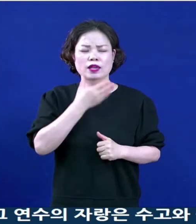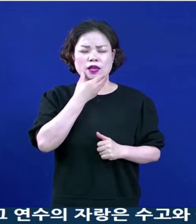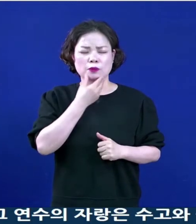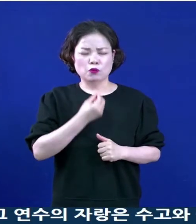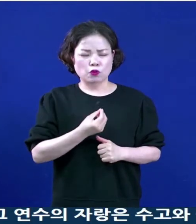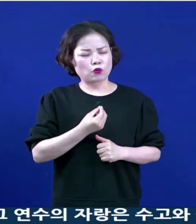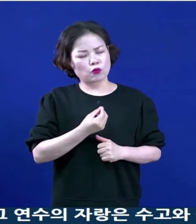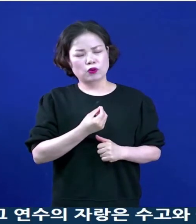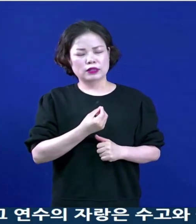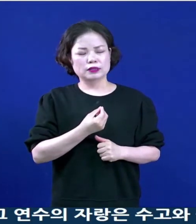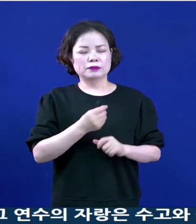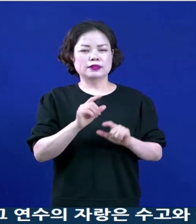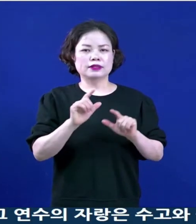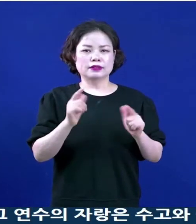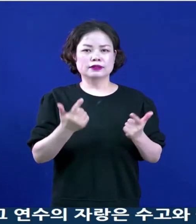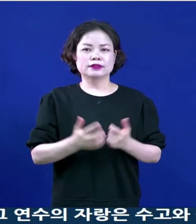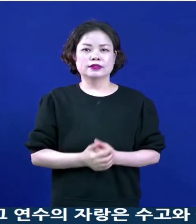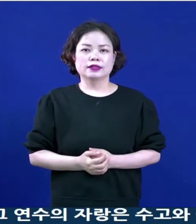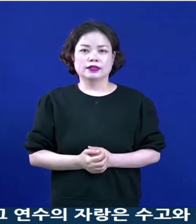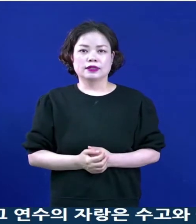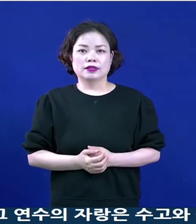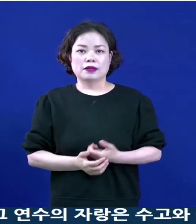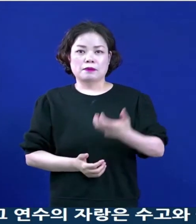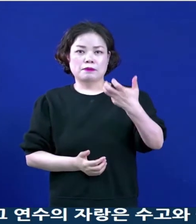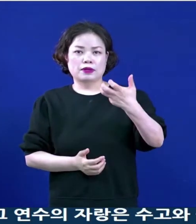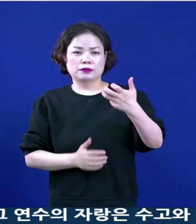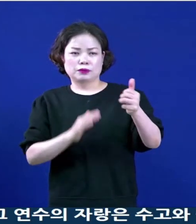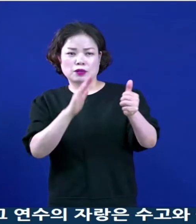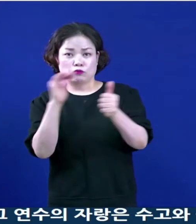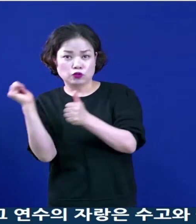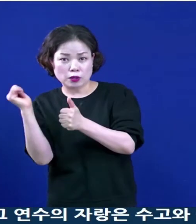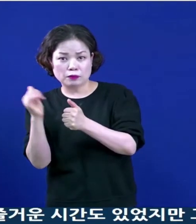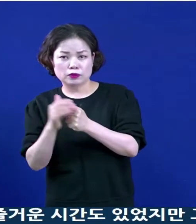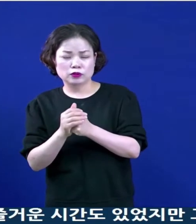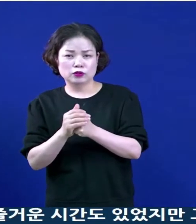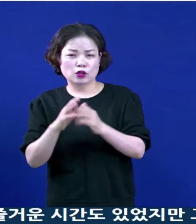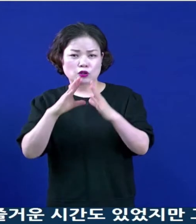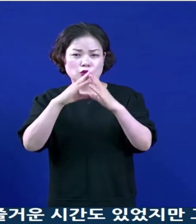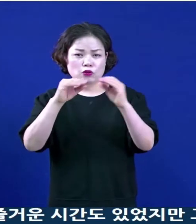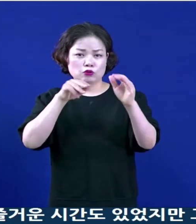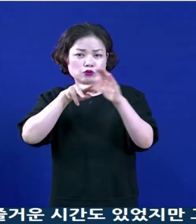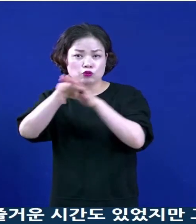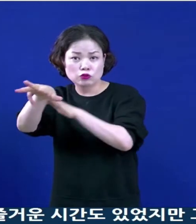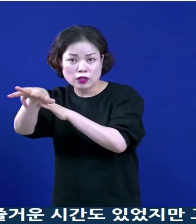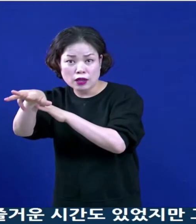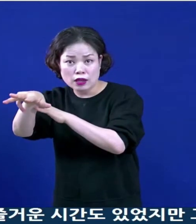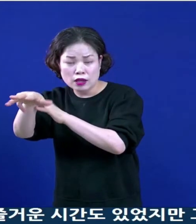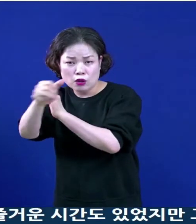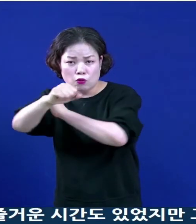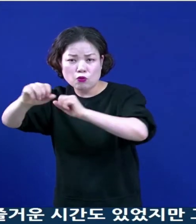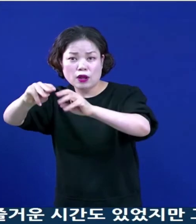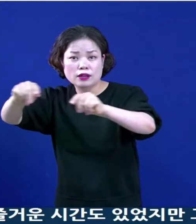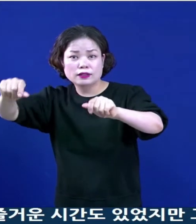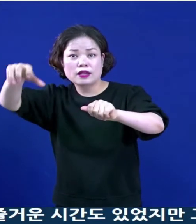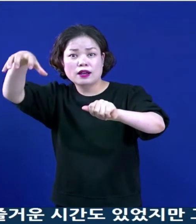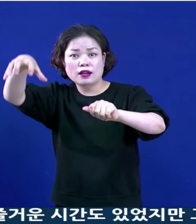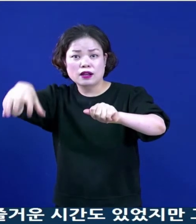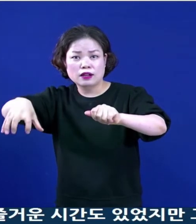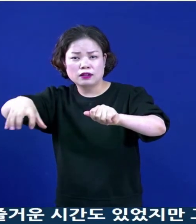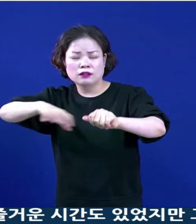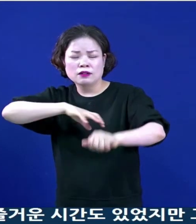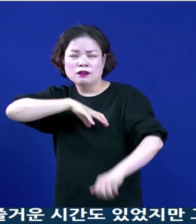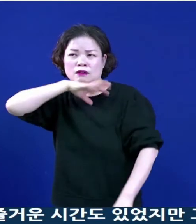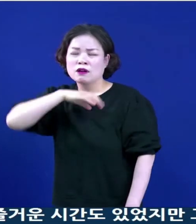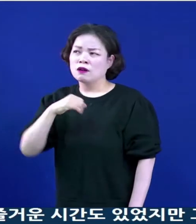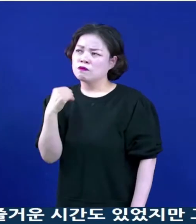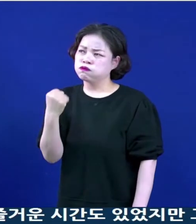행복했던 시간이라고 볼 수는 없을 것 같습니다. 80세의 부르심을 받아서 출애굽하면서 광야에서